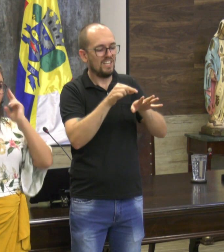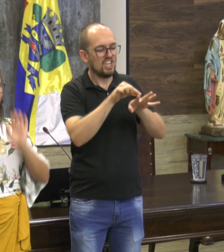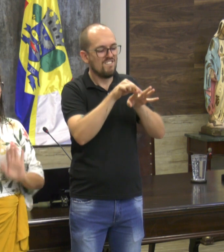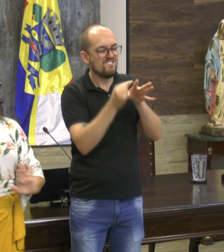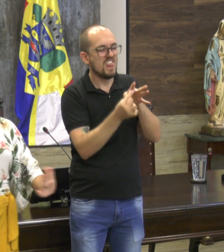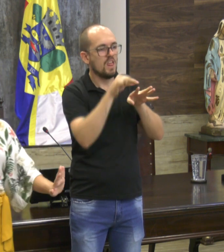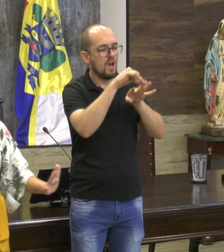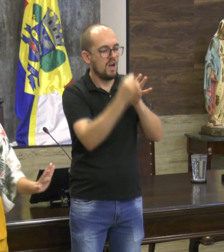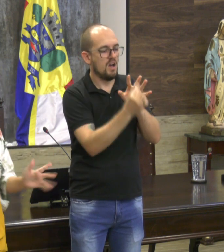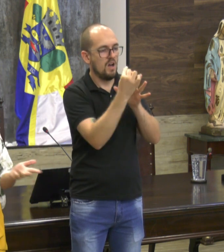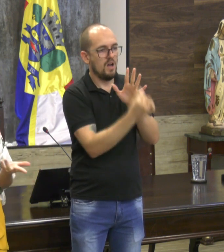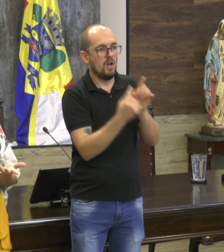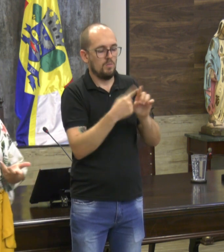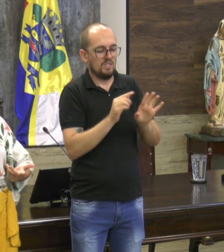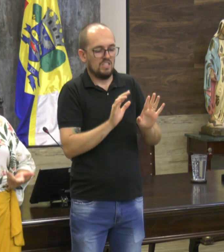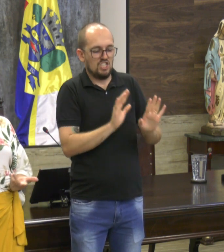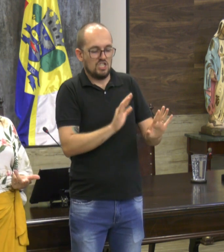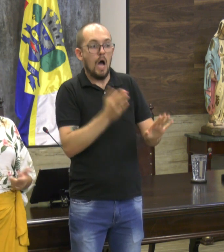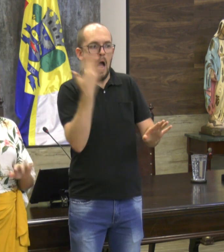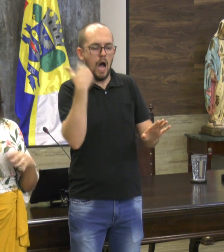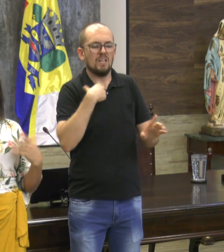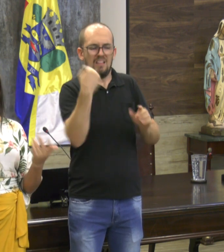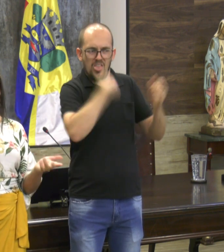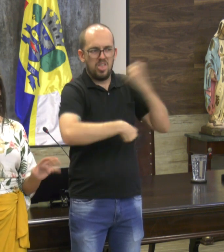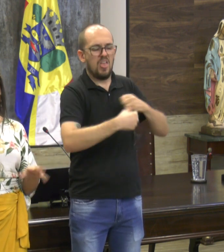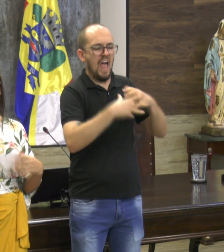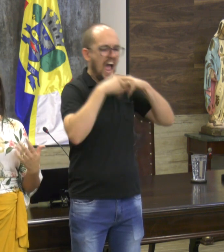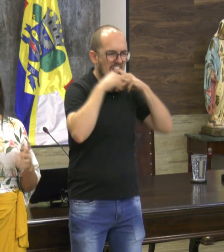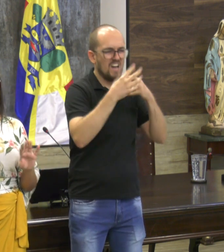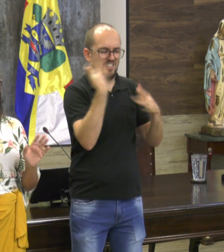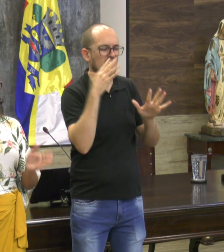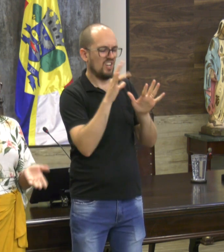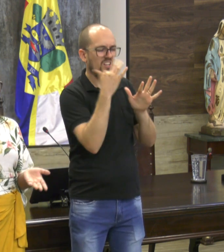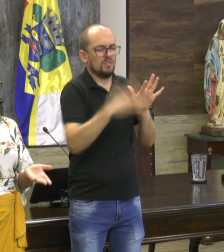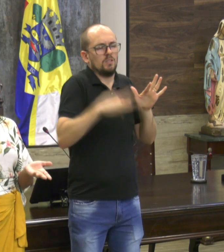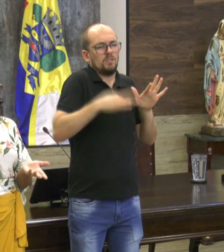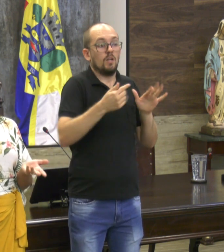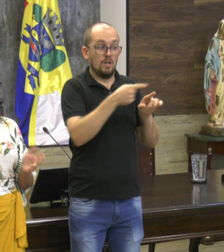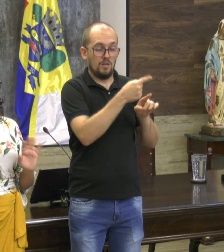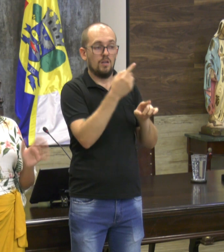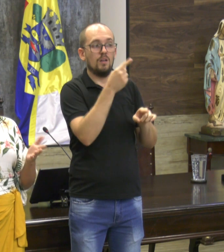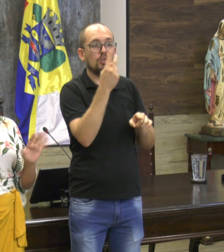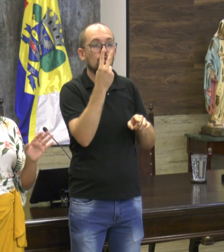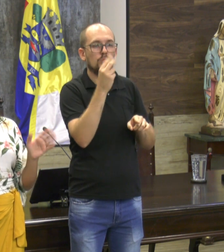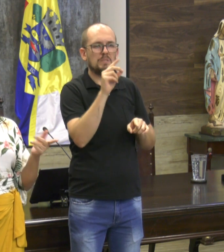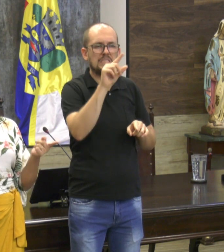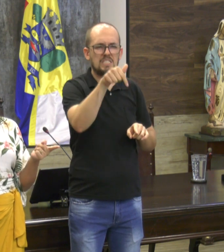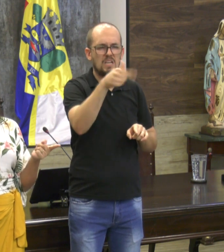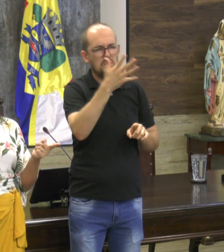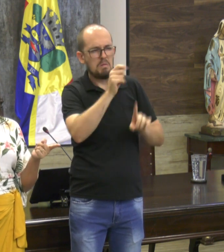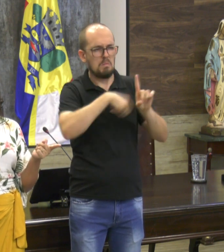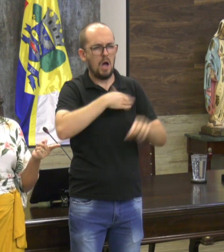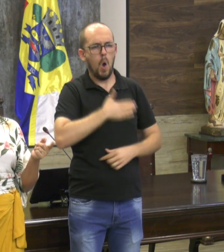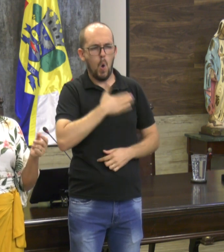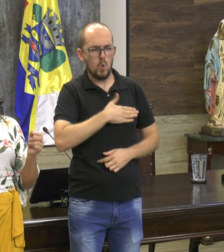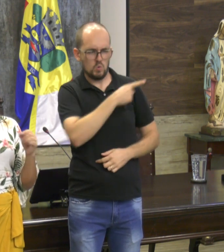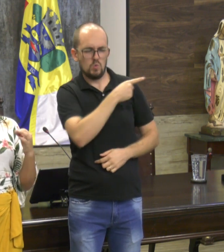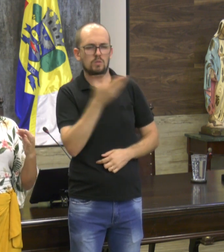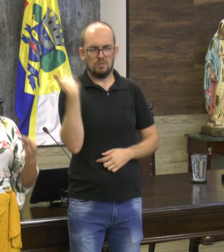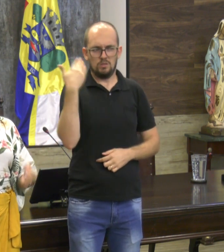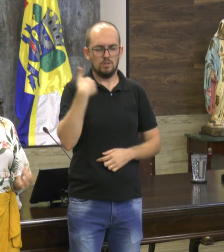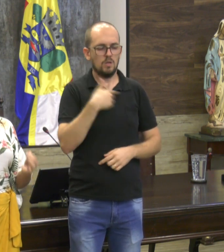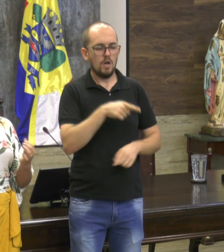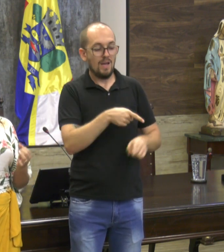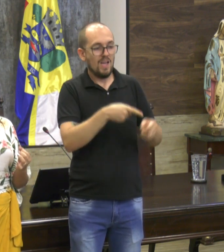porque eu deixei ele um pouco, porque ali eu já tinha apanhado bastante, não era mais... Era em 2017, acho que é agosto de 2017 esse vídeo, mas